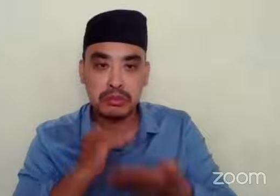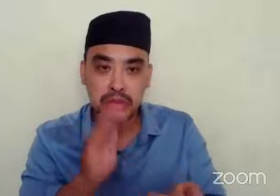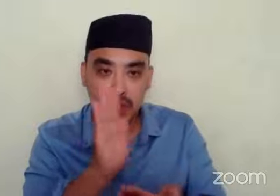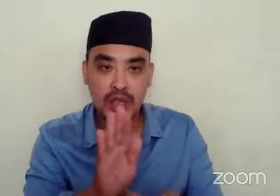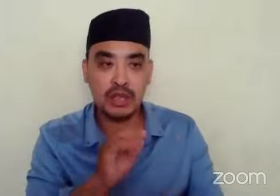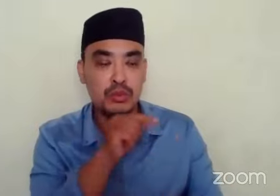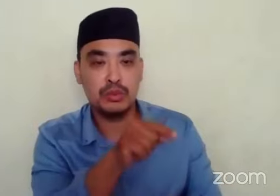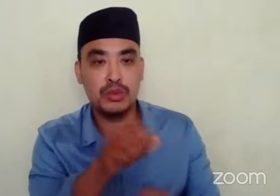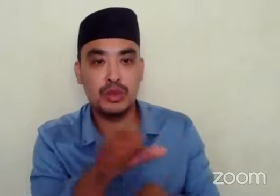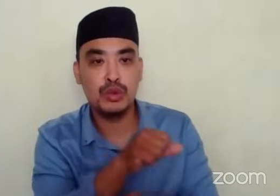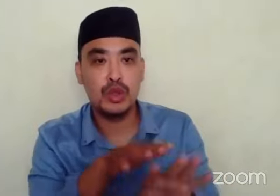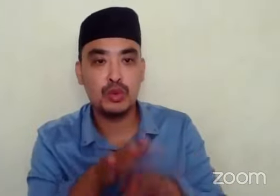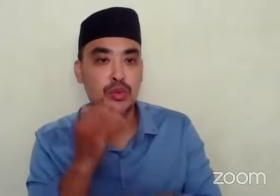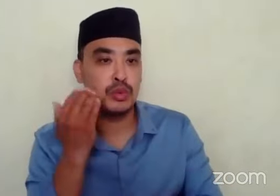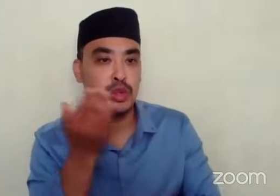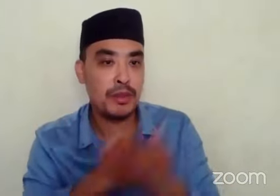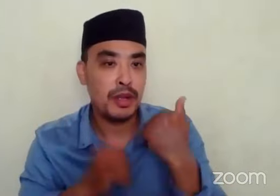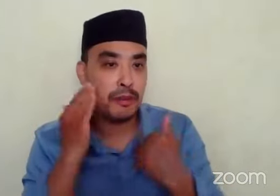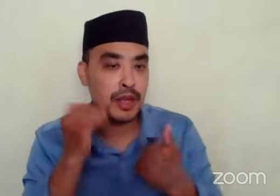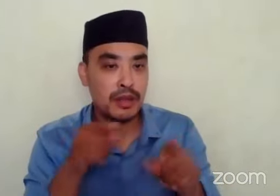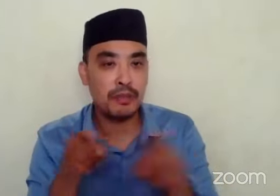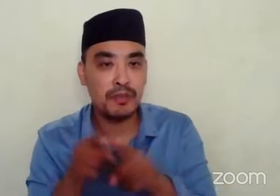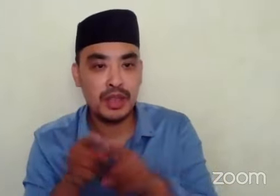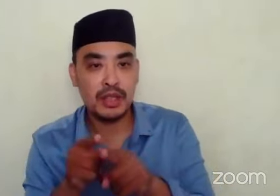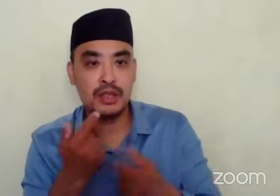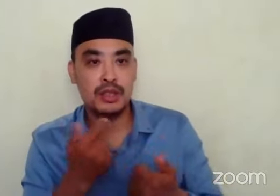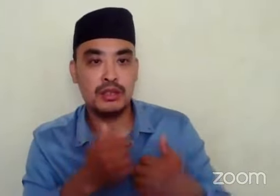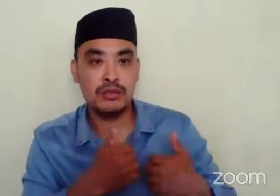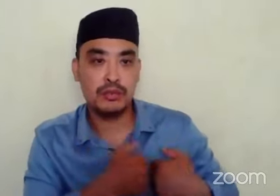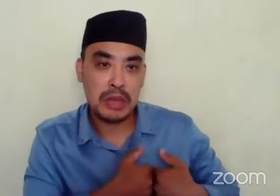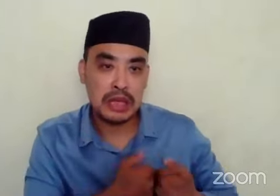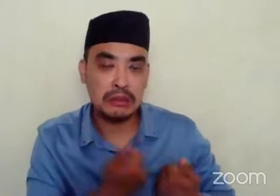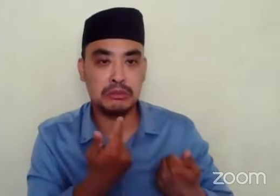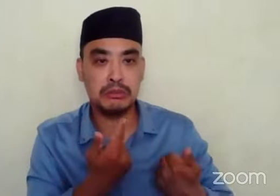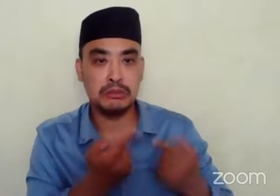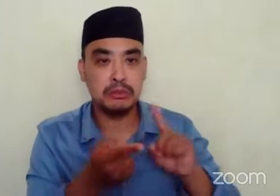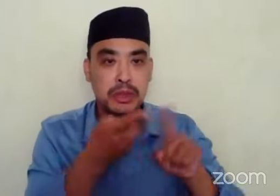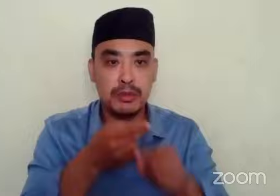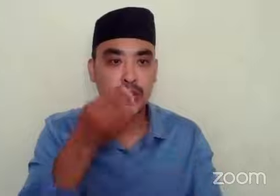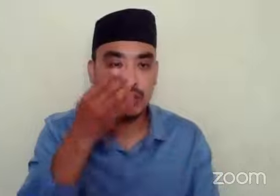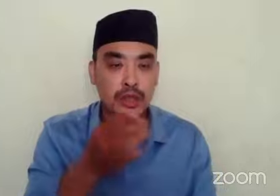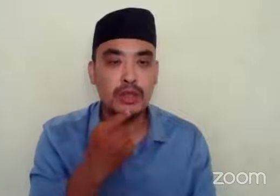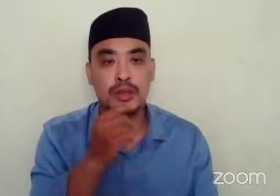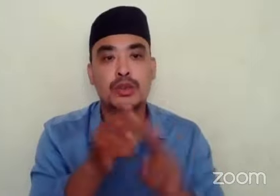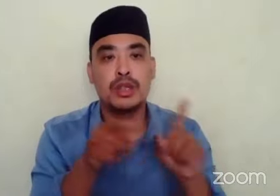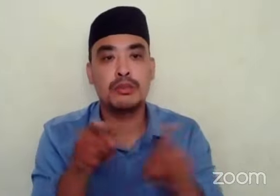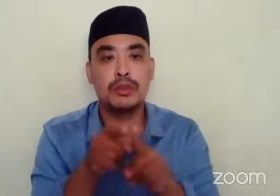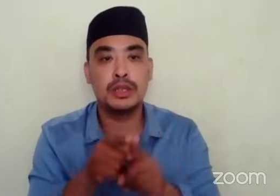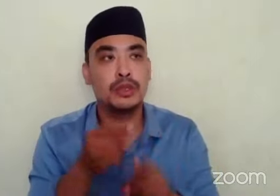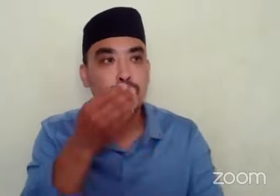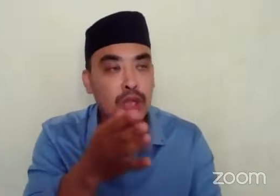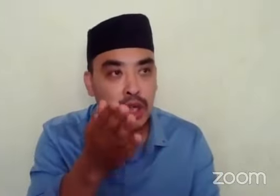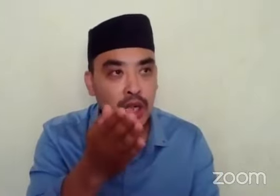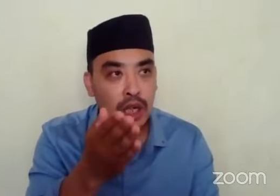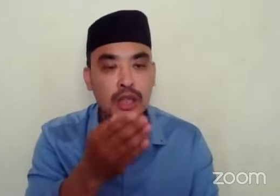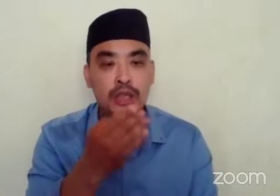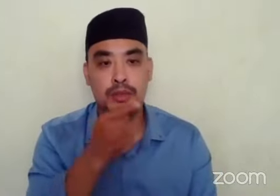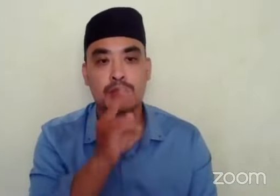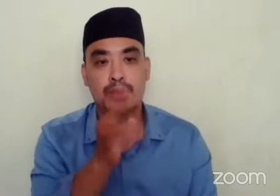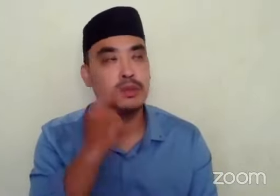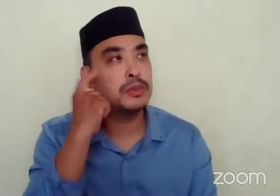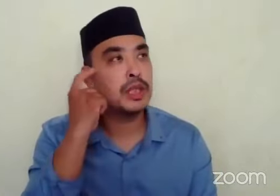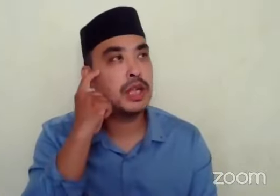चाहिँ अपाङ्गता भएका महिलाहरूको चाहिँ मित्र प्रेमिका चाहिँ हुँदैनन् भन्ने खालको चाहिँ हुनु हुँदैन भन्ने खालको धारणा छ